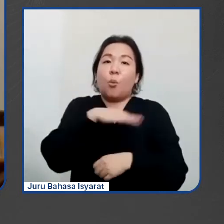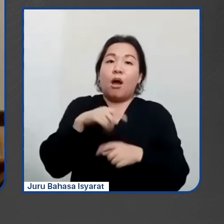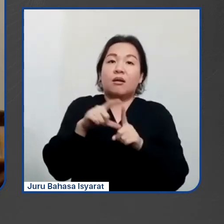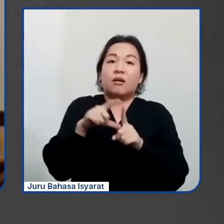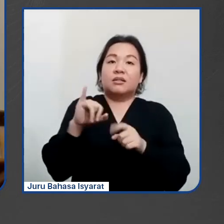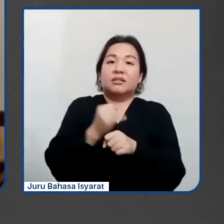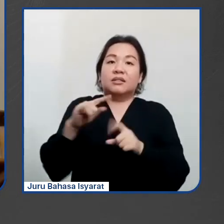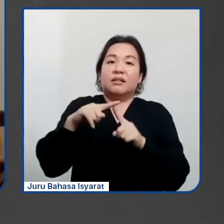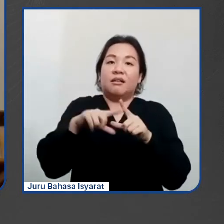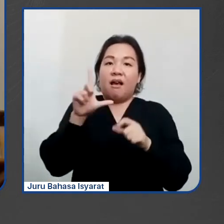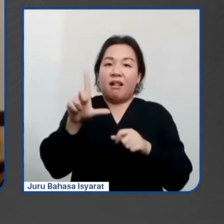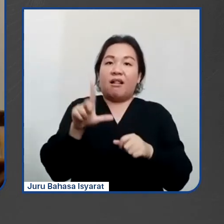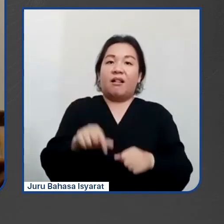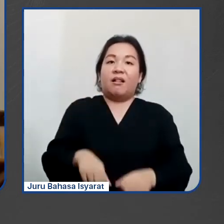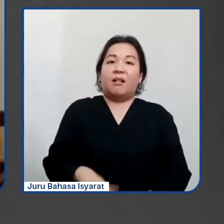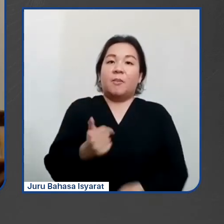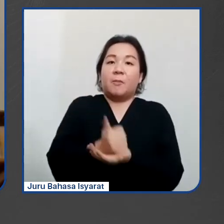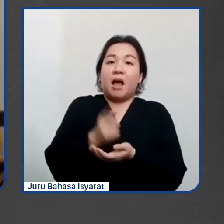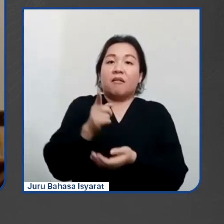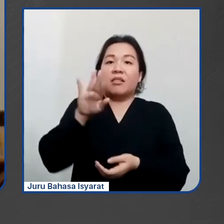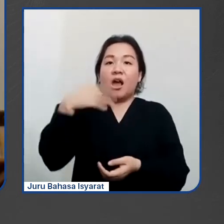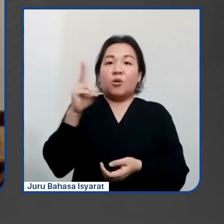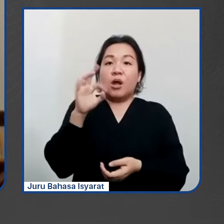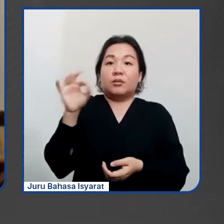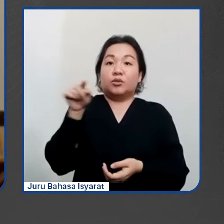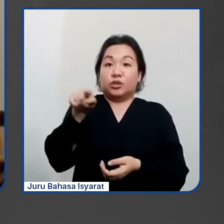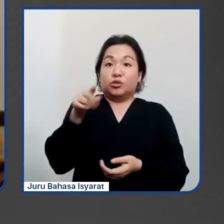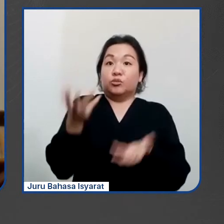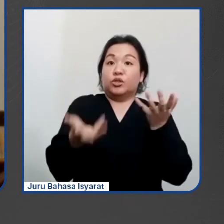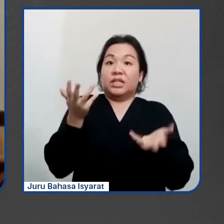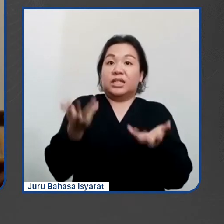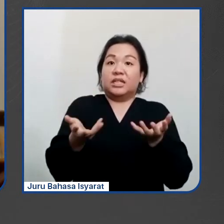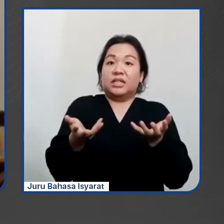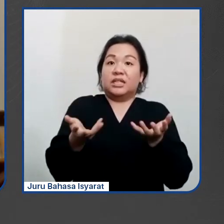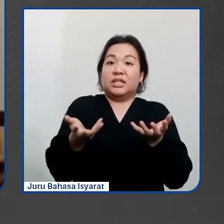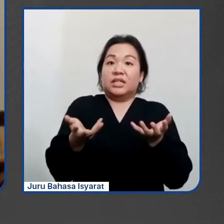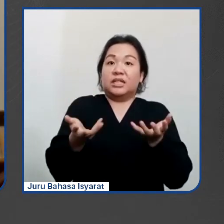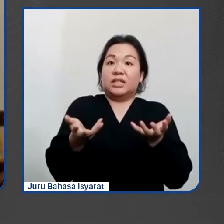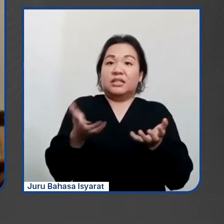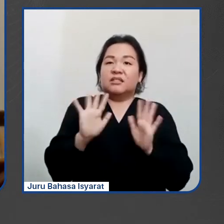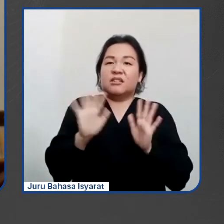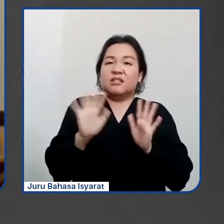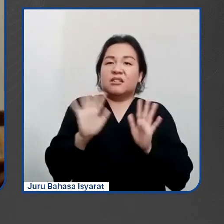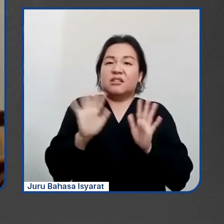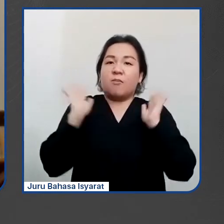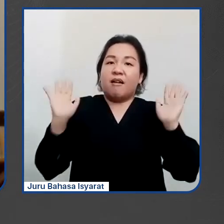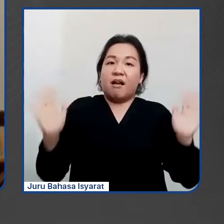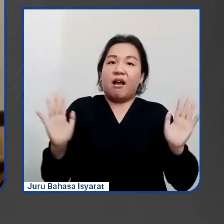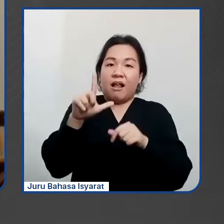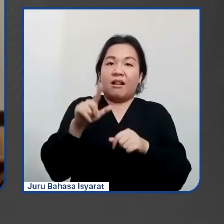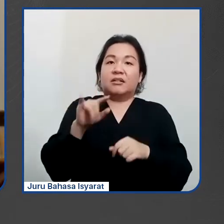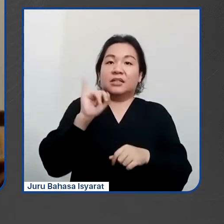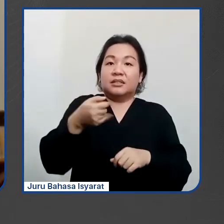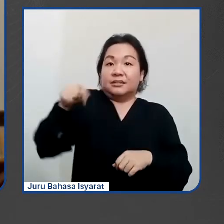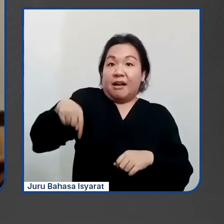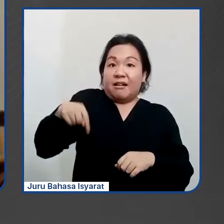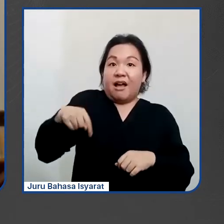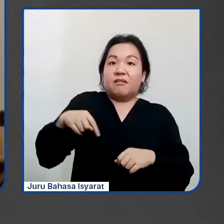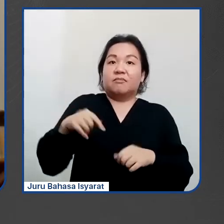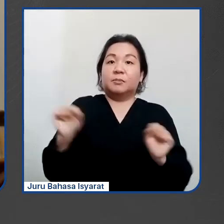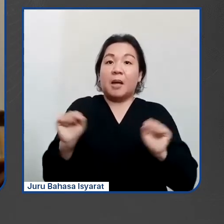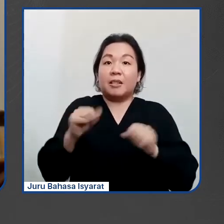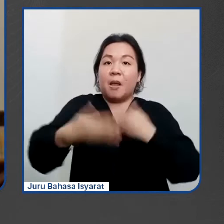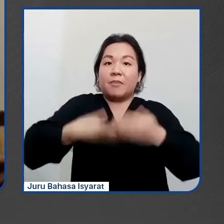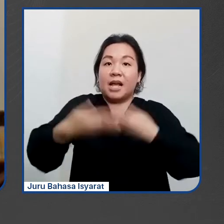tahun-tahun 2000-an itu mungkin tidak banyak yang digital, jadi sekarang kita benar-benar adaptasi dengan perkembangan teknologi yang